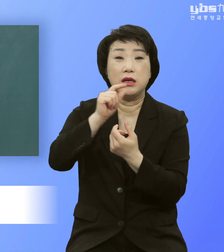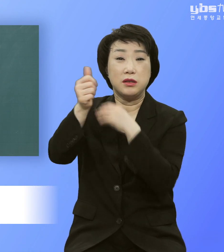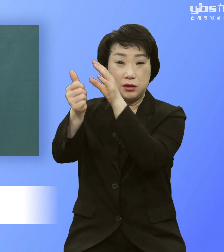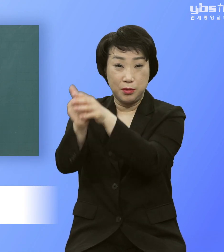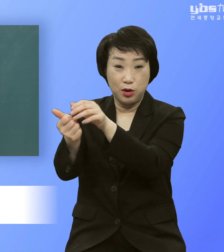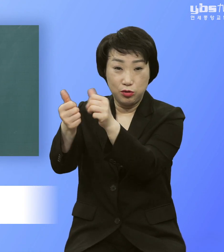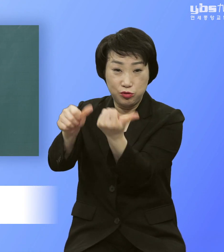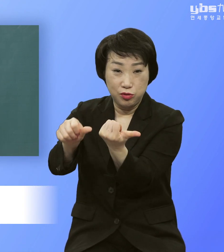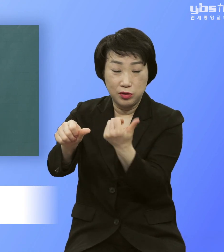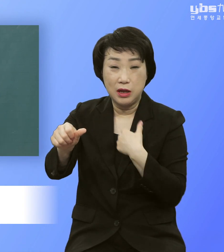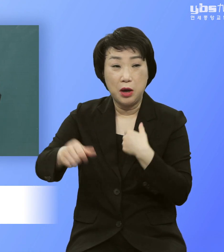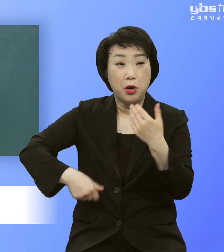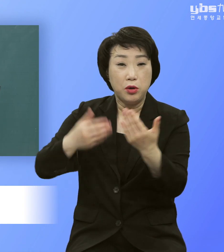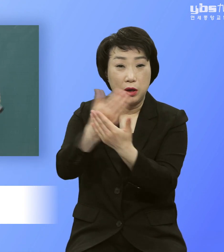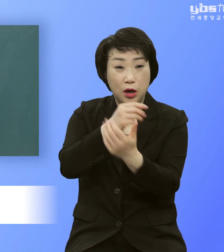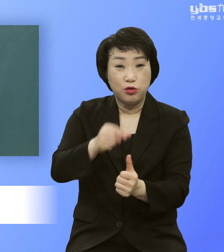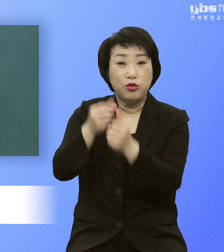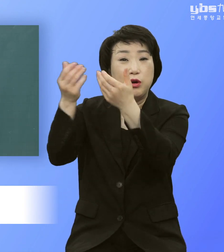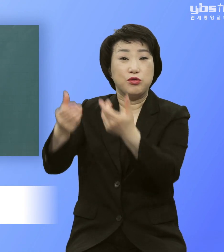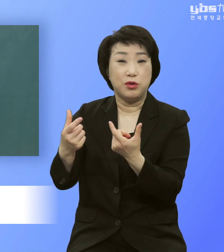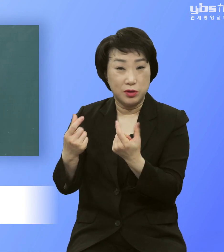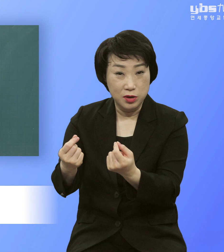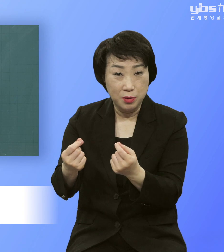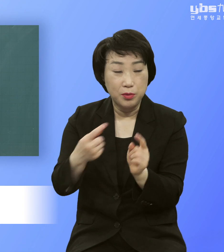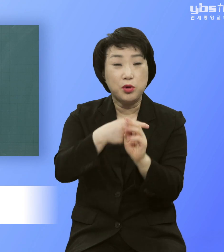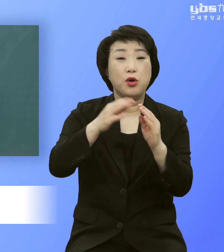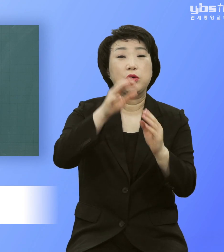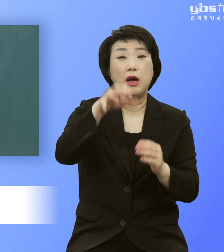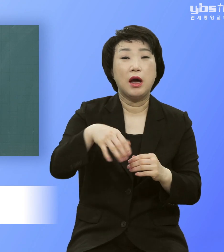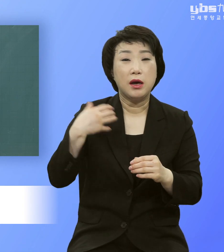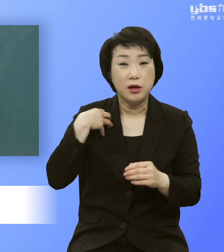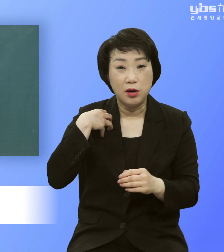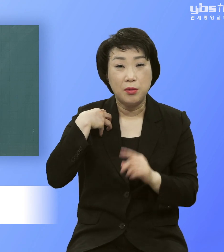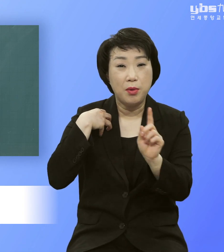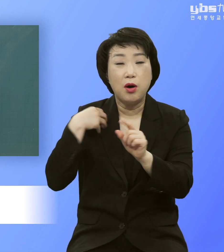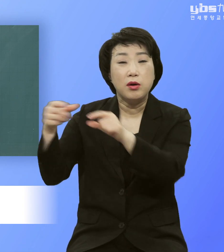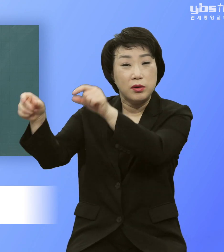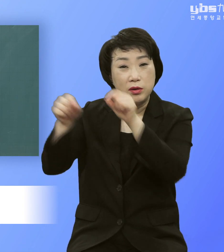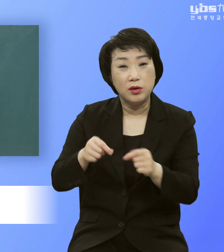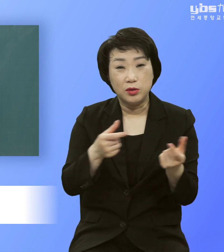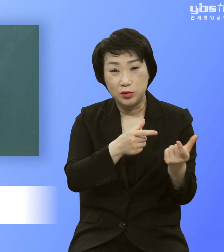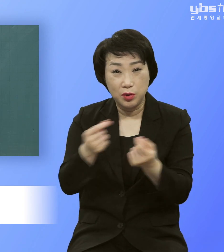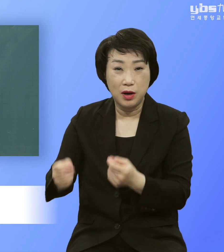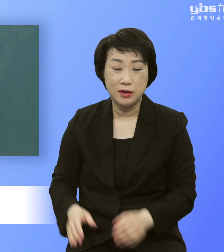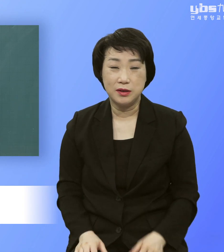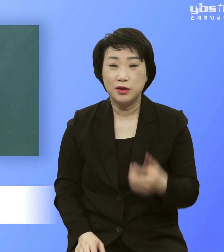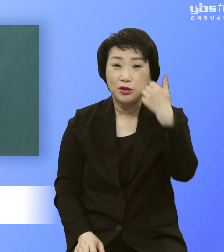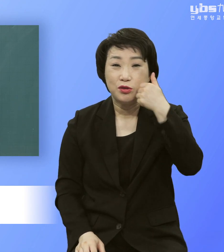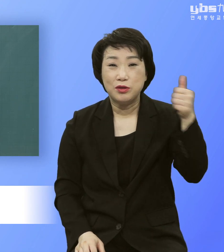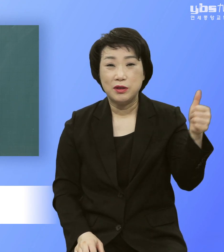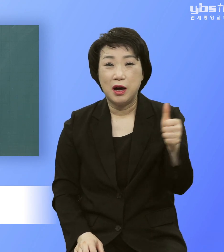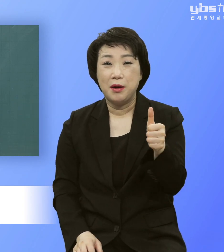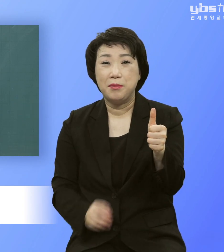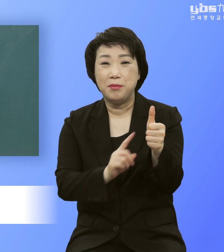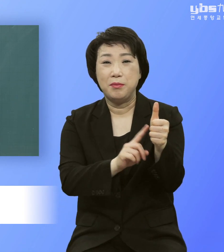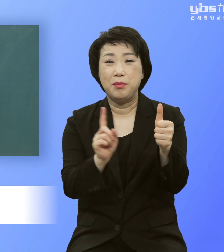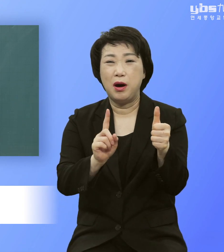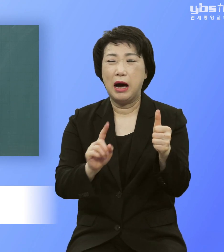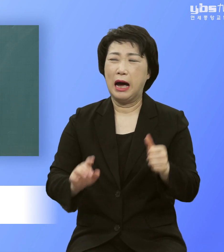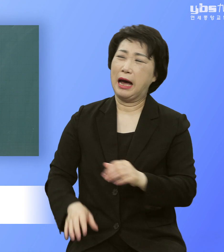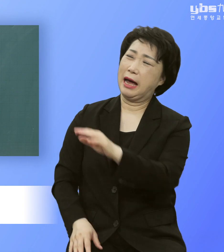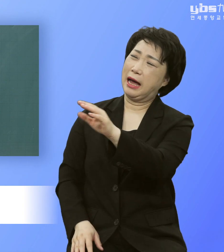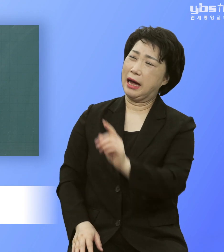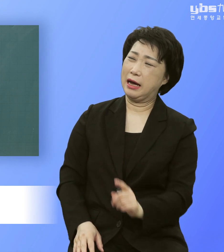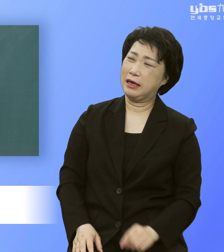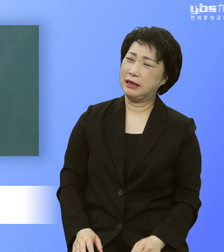죽어서 나를 회개시켜서 구원했듯이 교회는 그 일을 똑같이 합니다. 어떤 사람들은 그래도 뭐